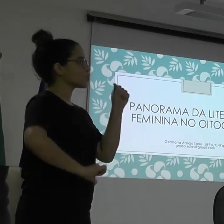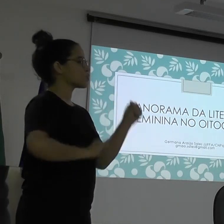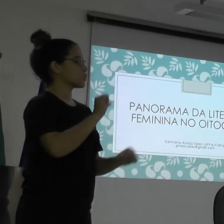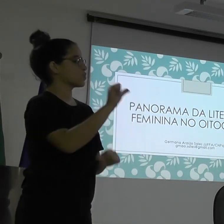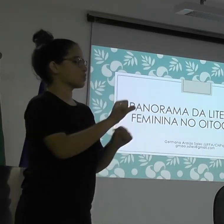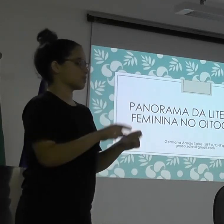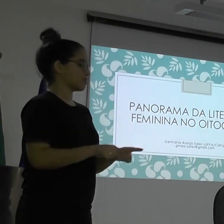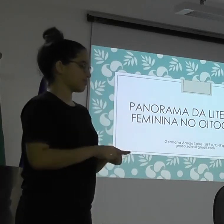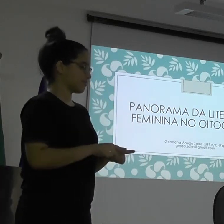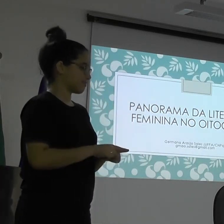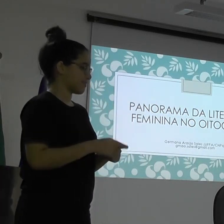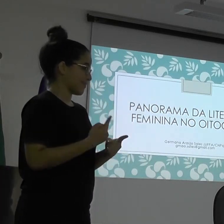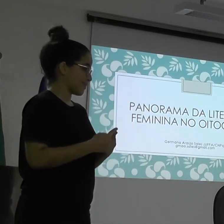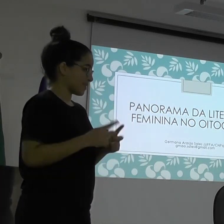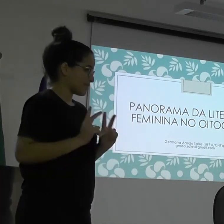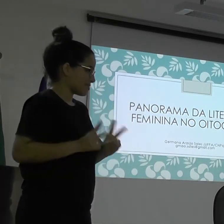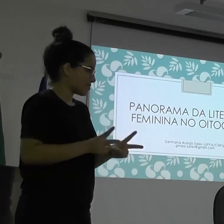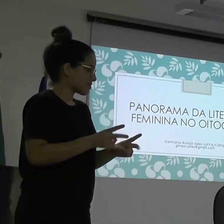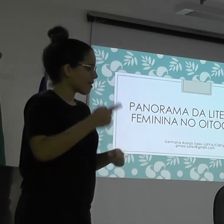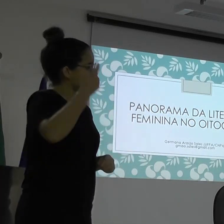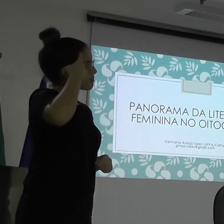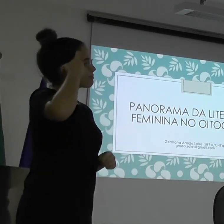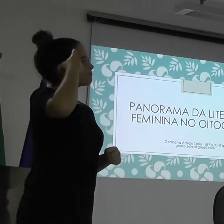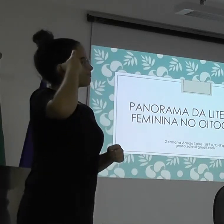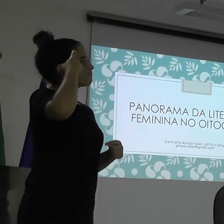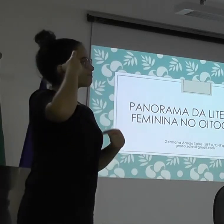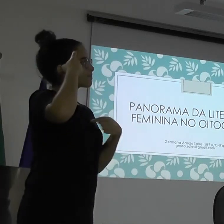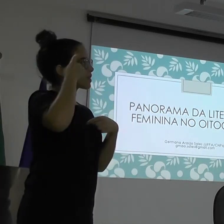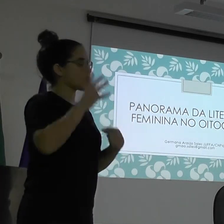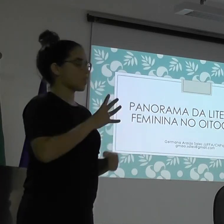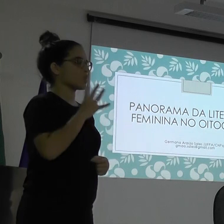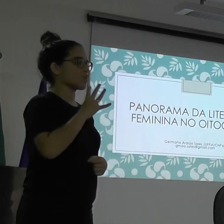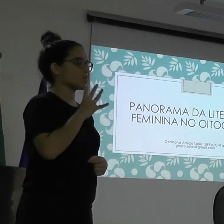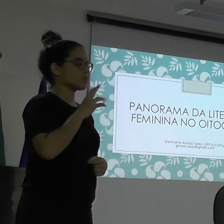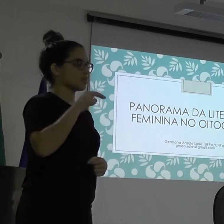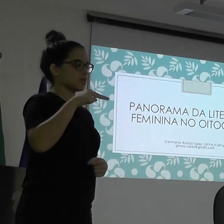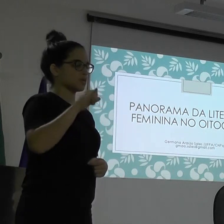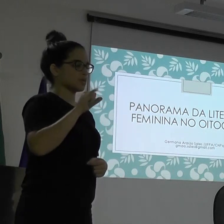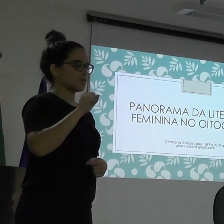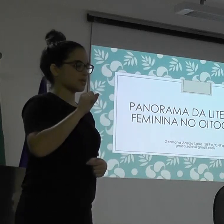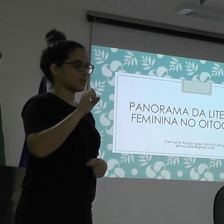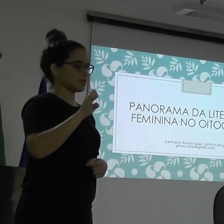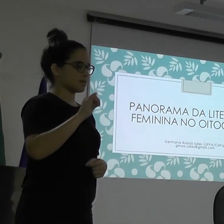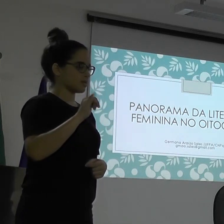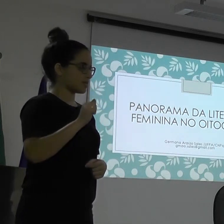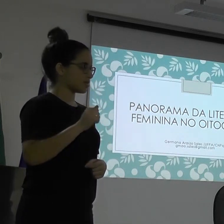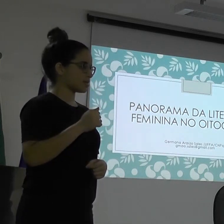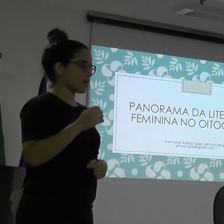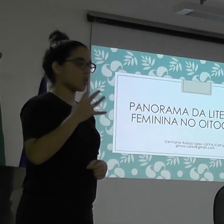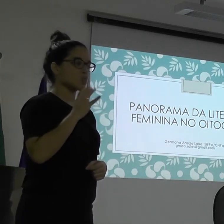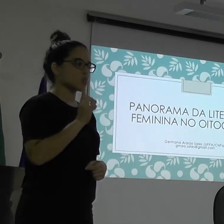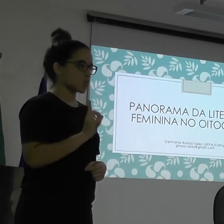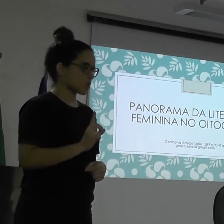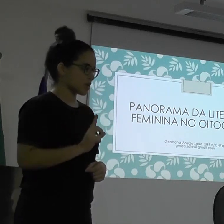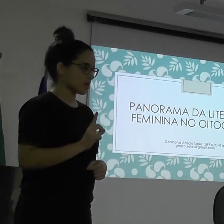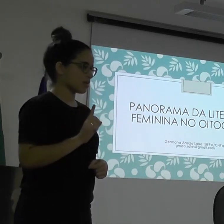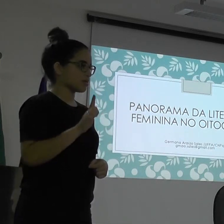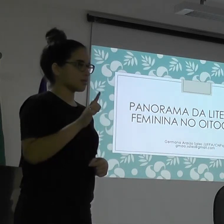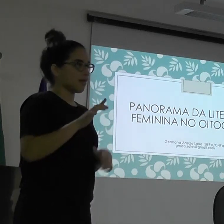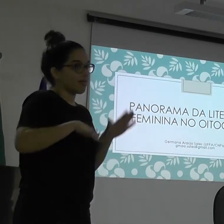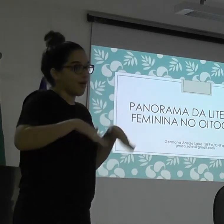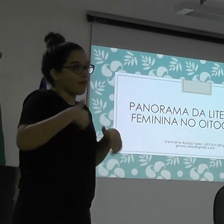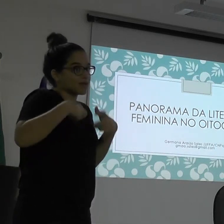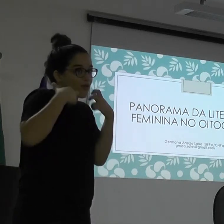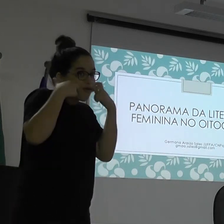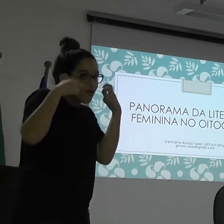Porque sempre quando esse pensamento vem à tona, eu não conheço a Nízia, né? Eu não sou da literatura, não sei se ela é famosa ou não, posso estar passando